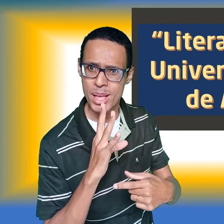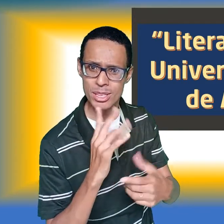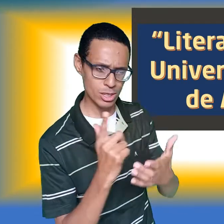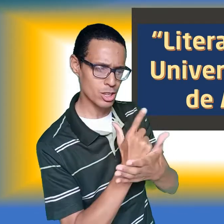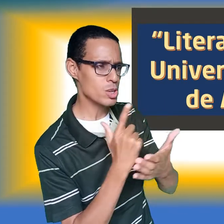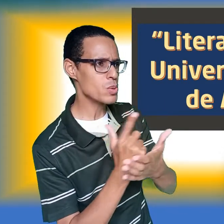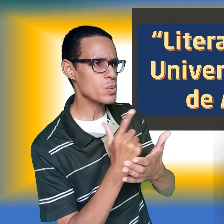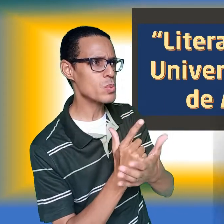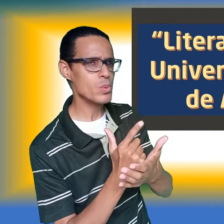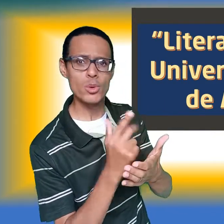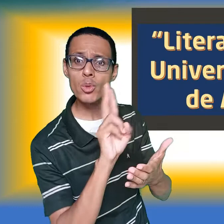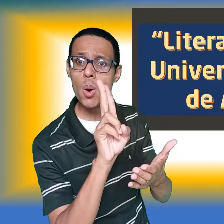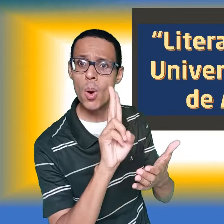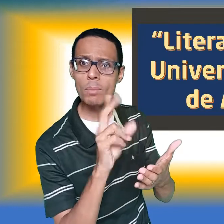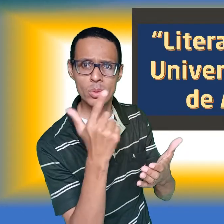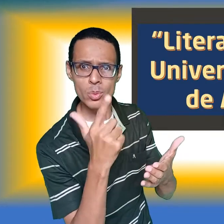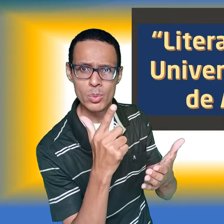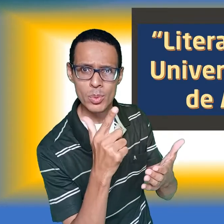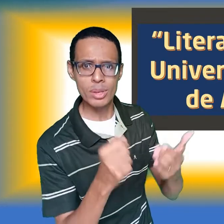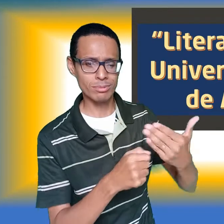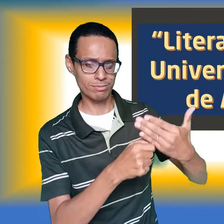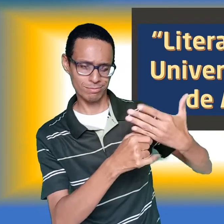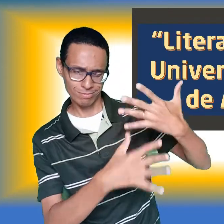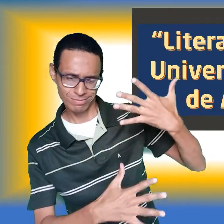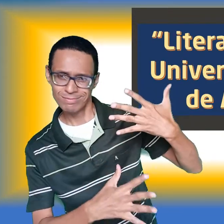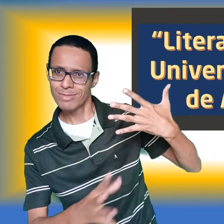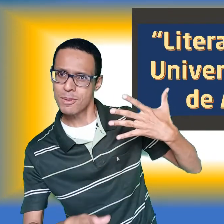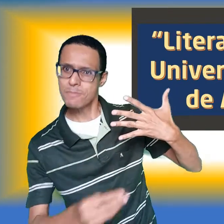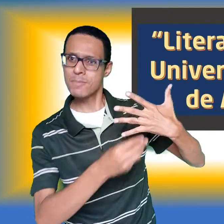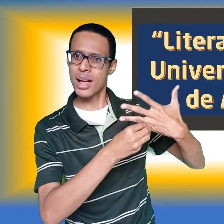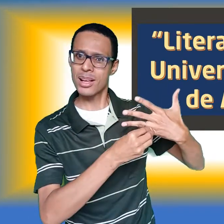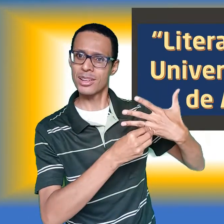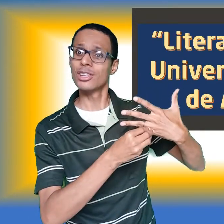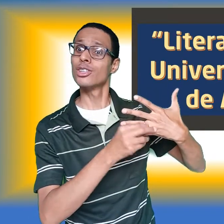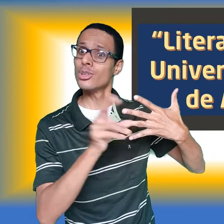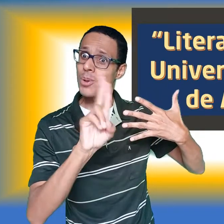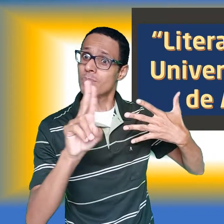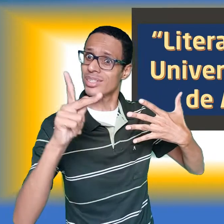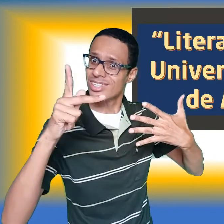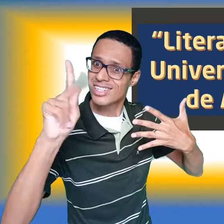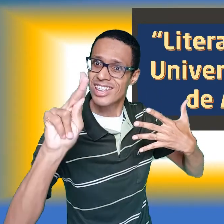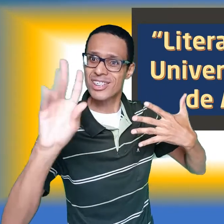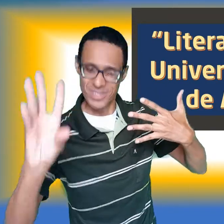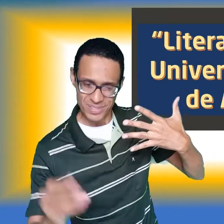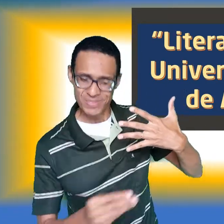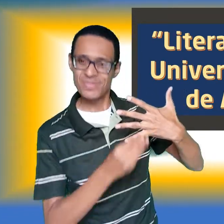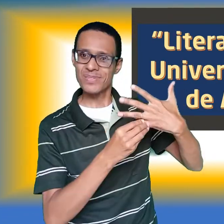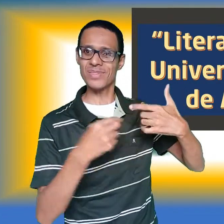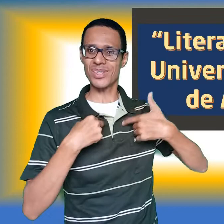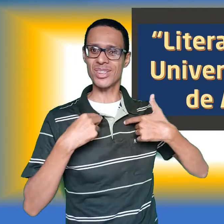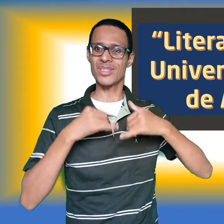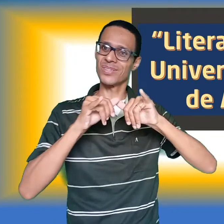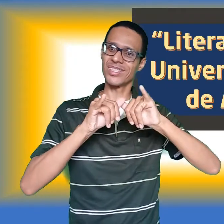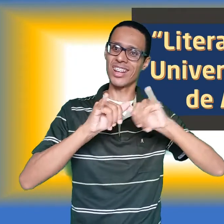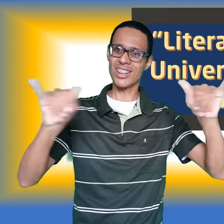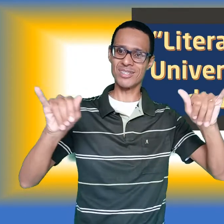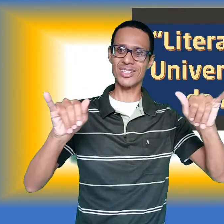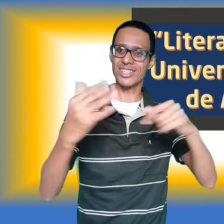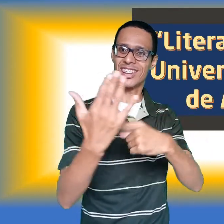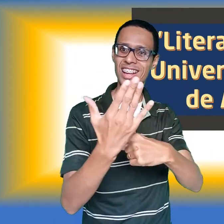nos comentários o nome dele e o seu nome, que farei menção de sua contribuição. Seja bem-vindo